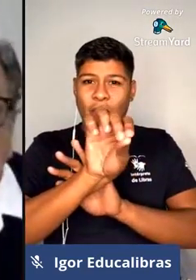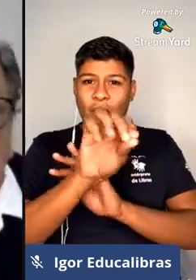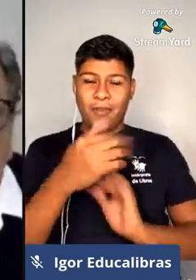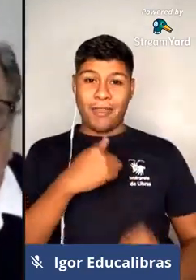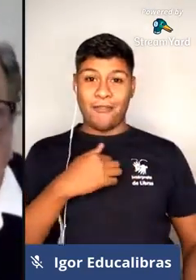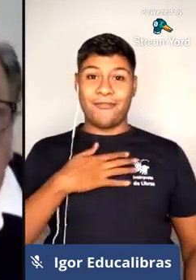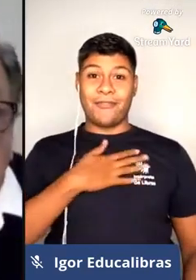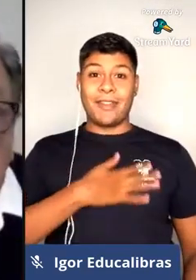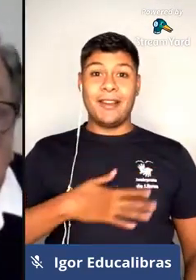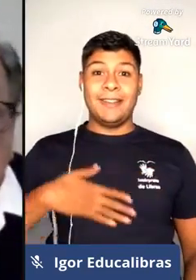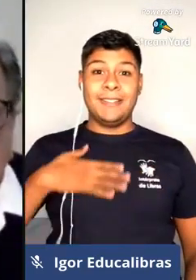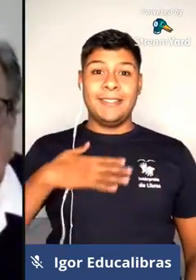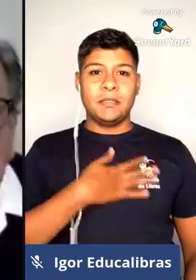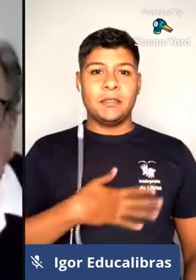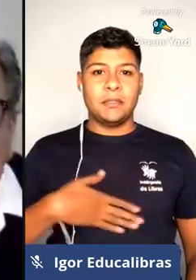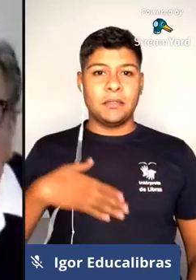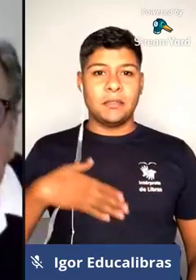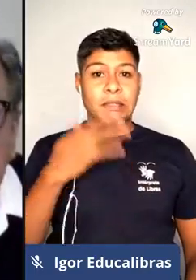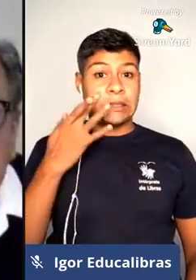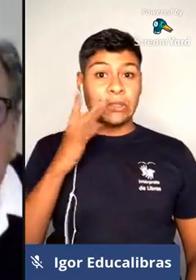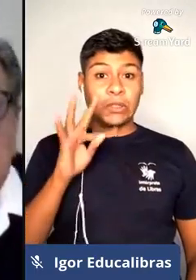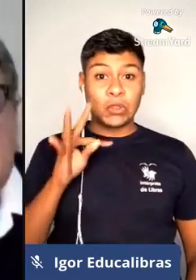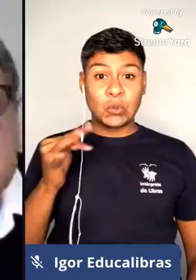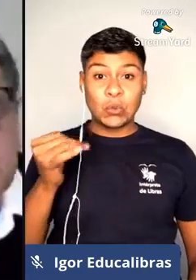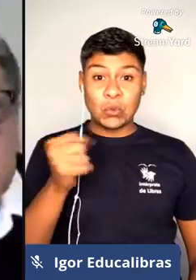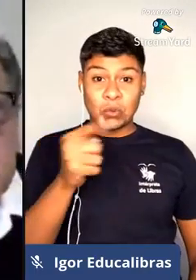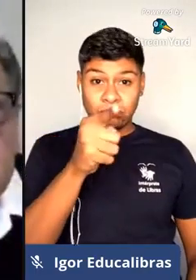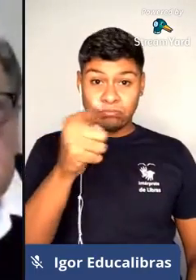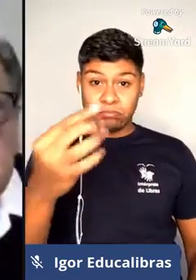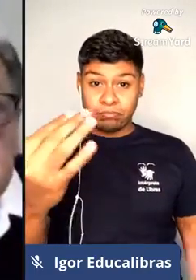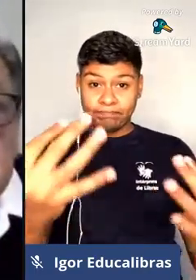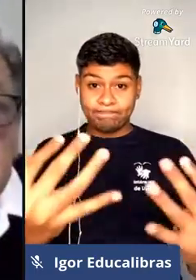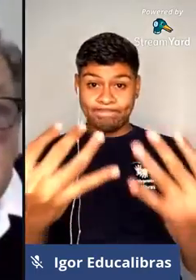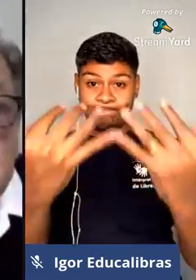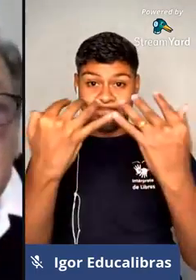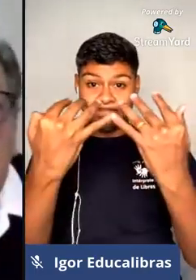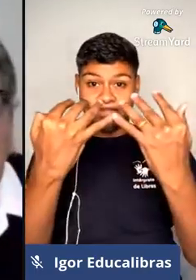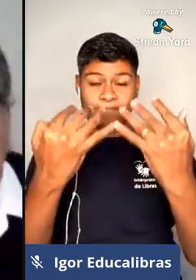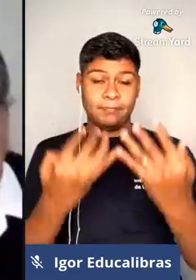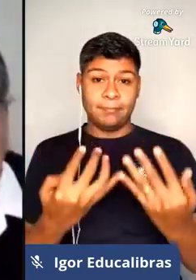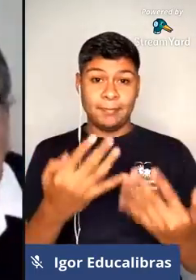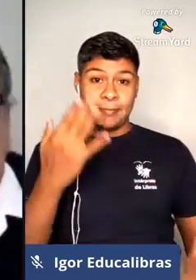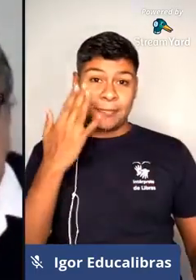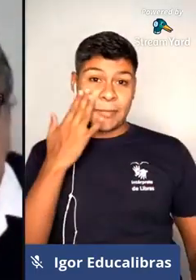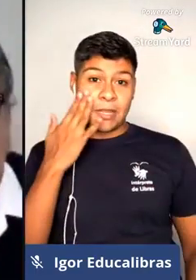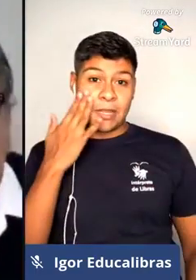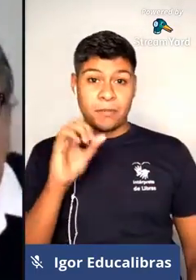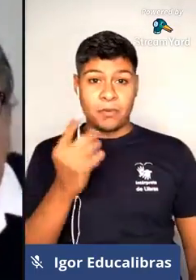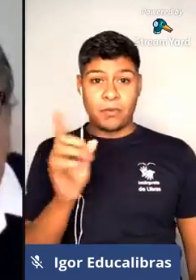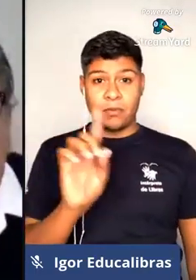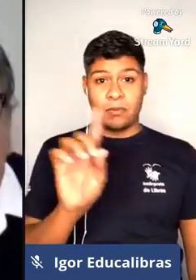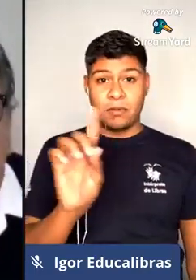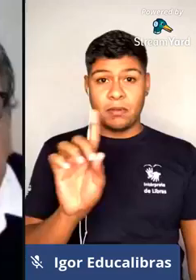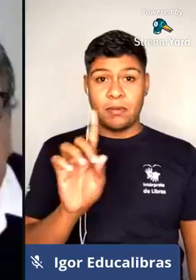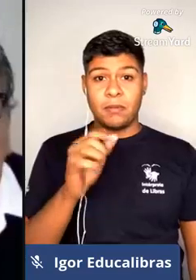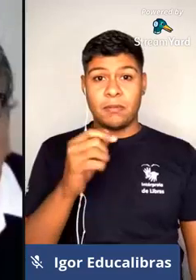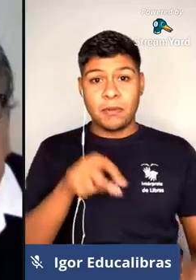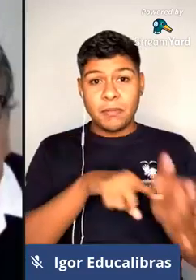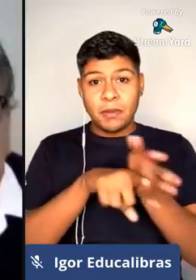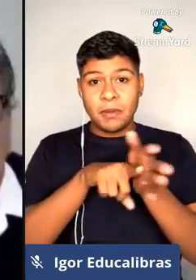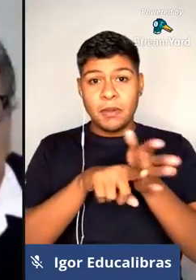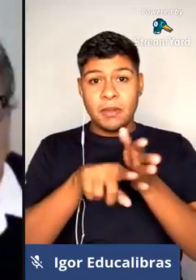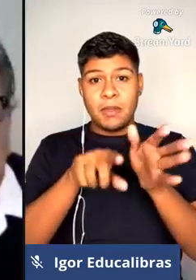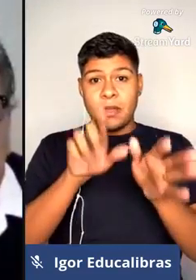feliz, não sei se todos que estão nos assistindo sabiam disso, mas podem pesquisar na